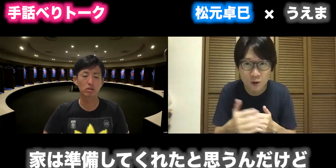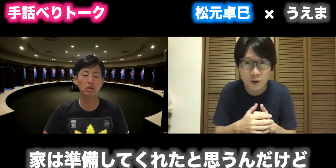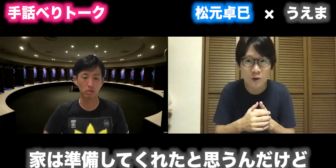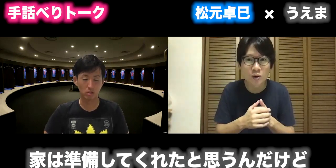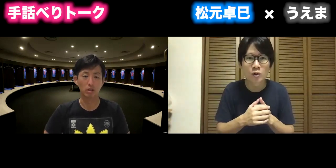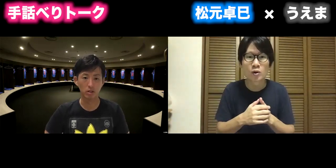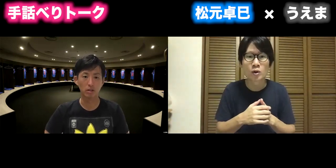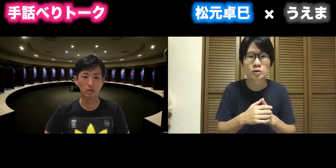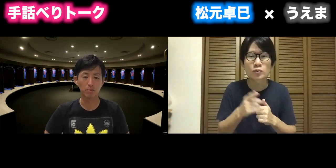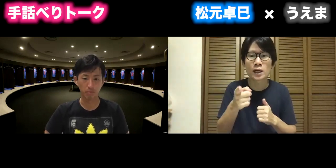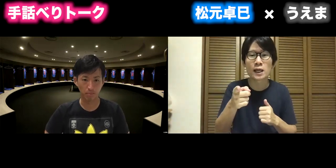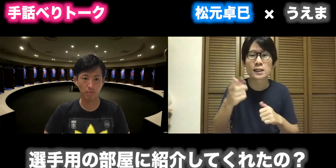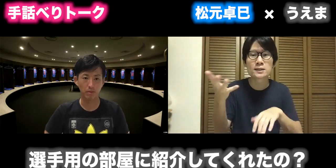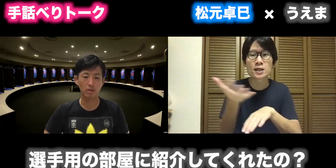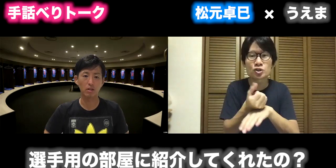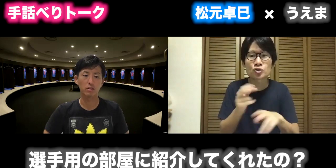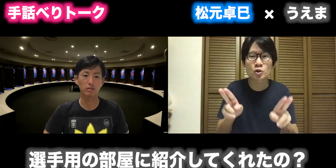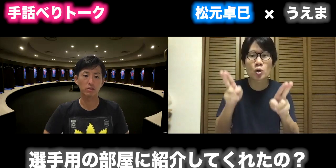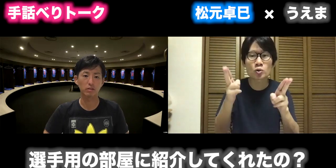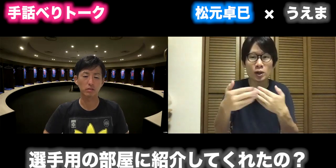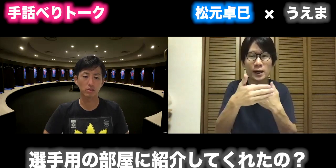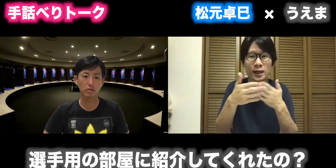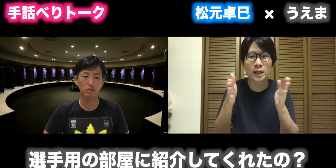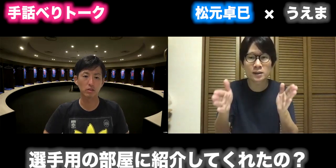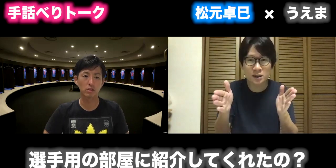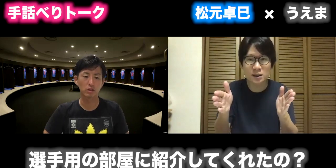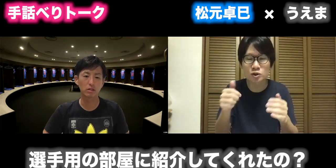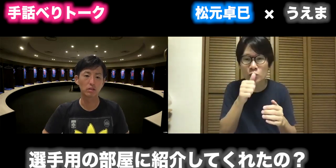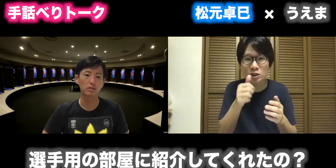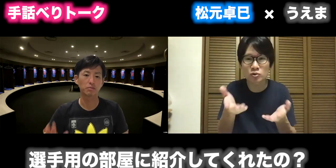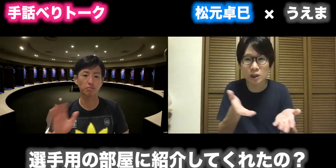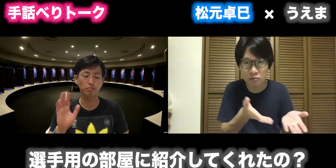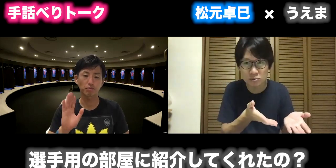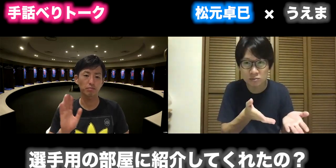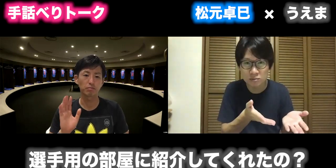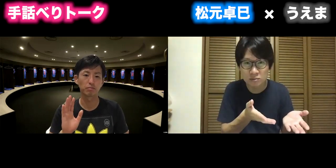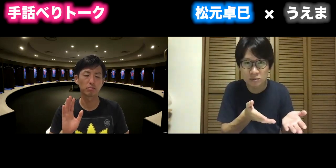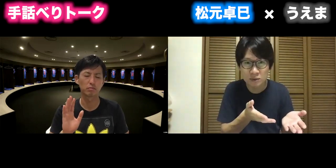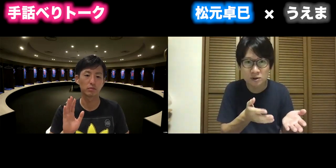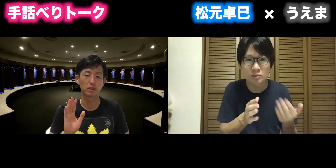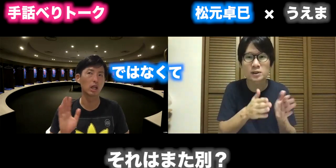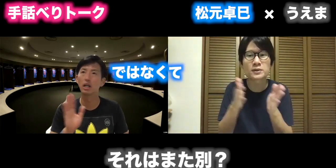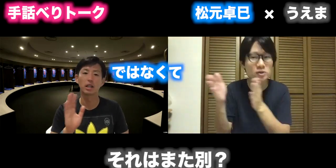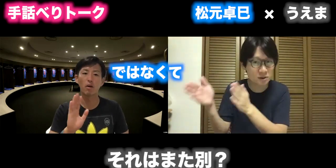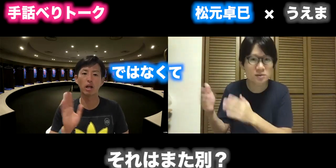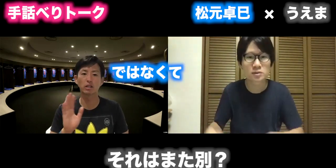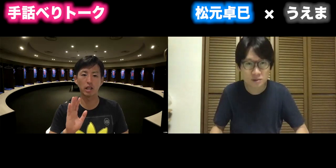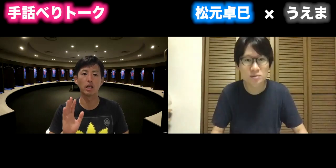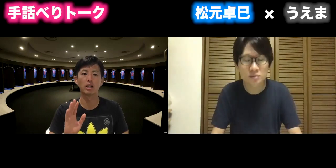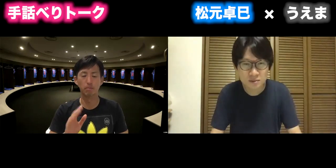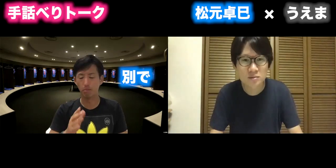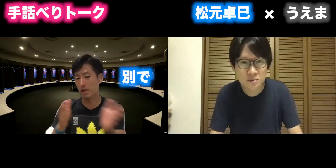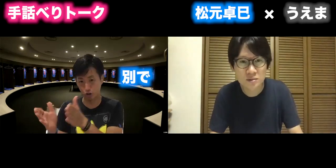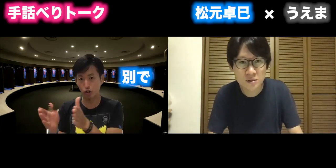もそれは選手用の部屋に紹介食弾玉たらはなく